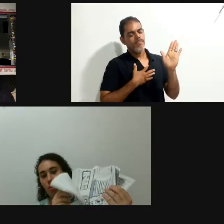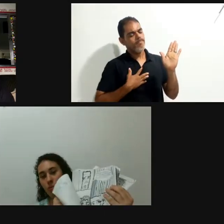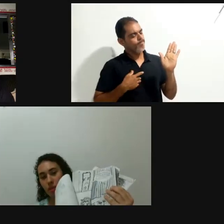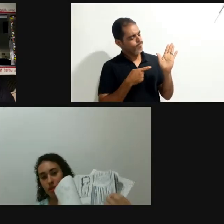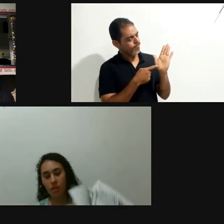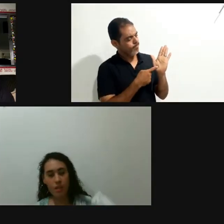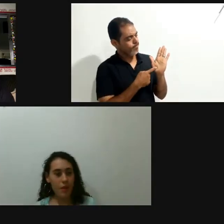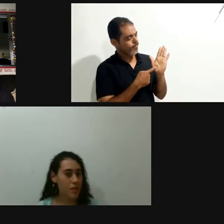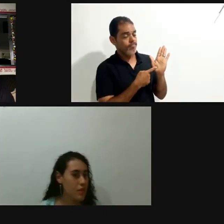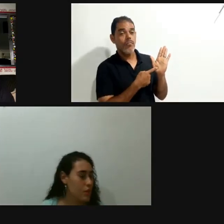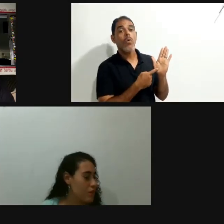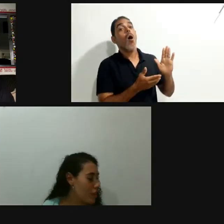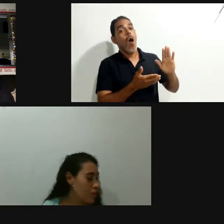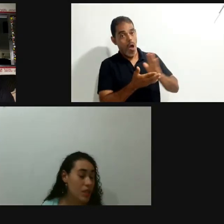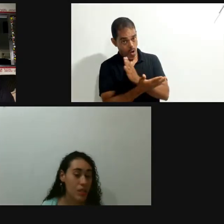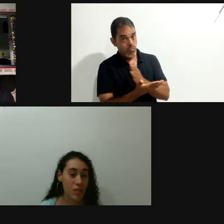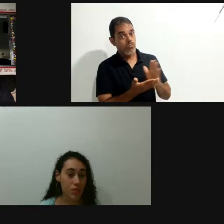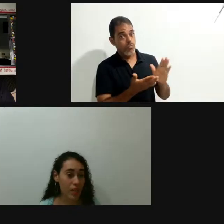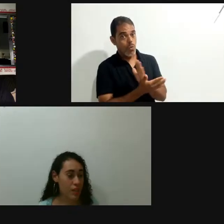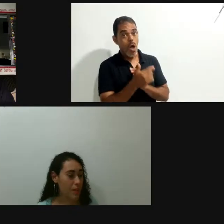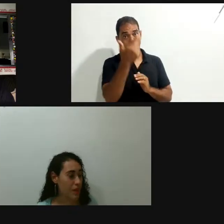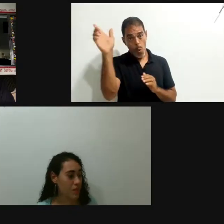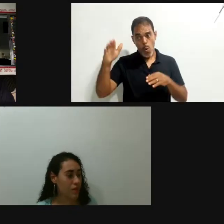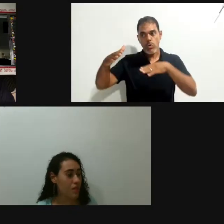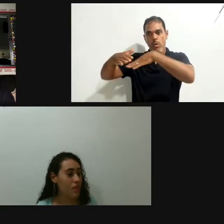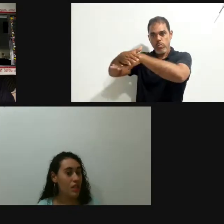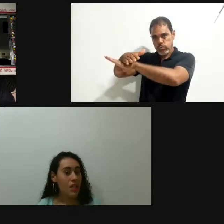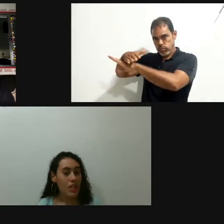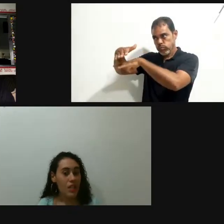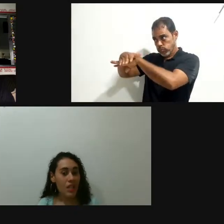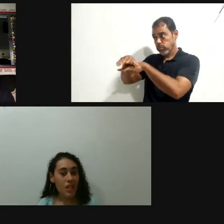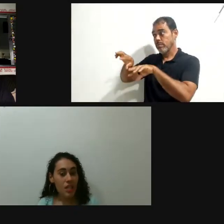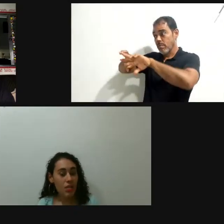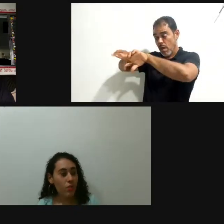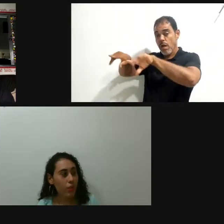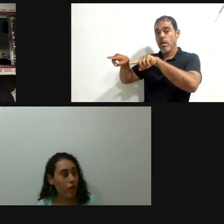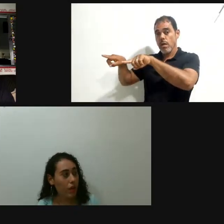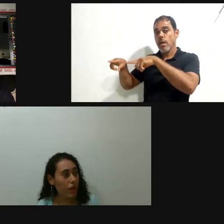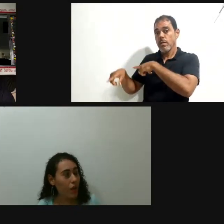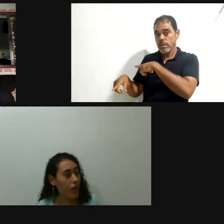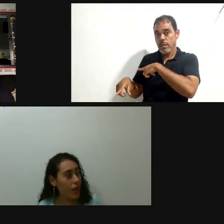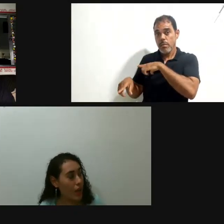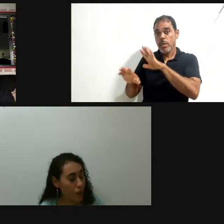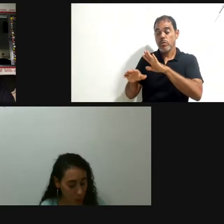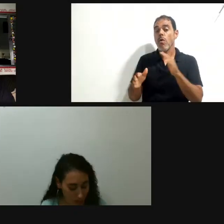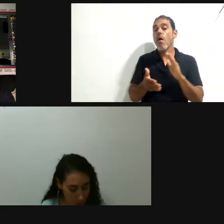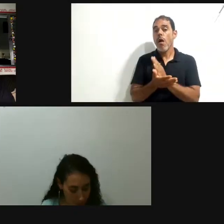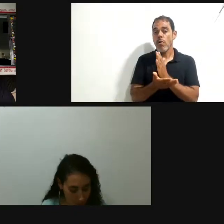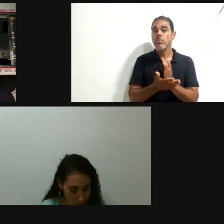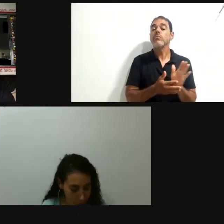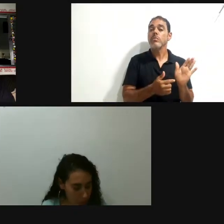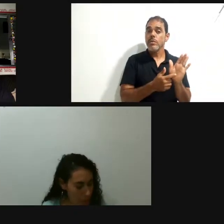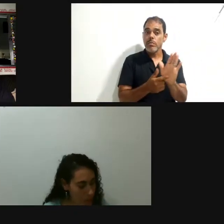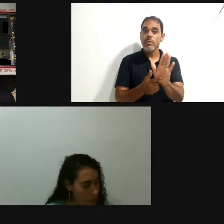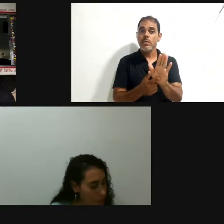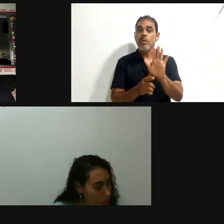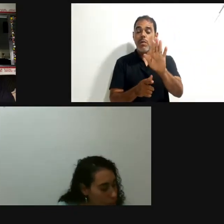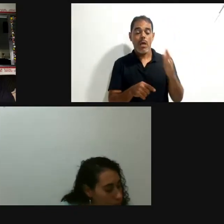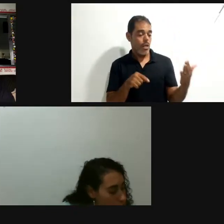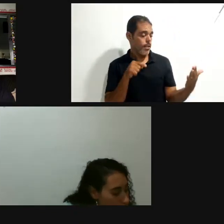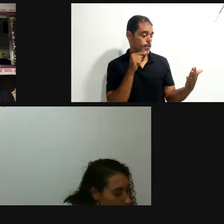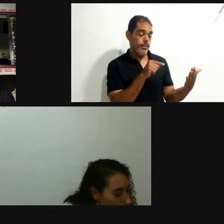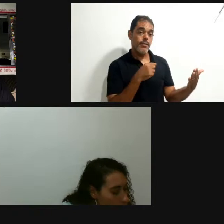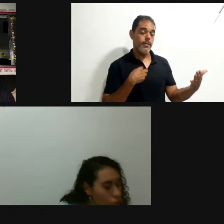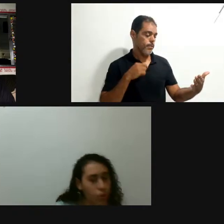só algumas das páginas que eu tenho, mas são várias páginas. E isso é quem